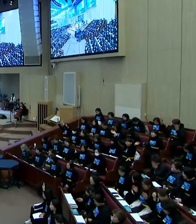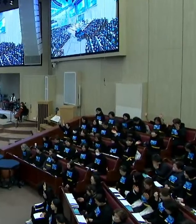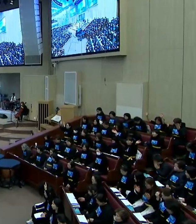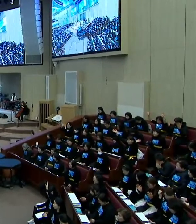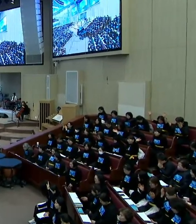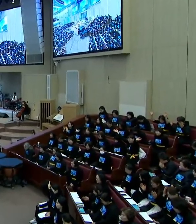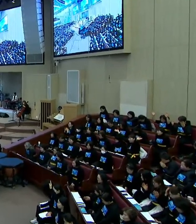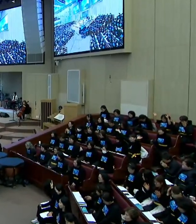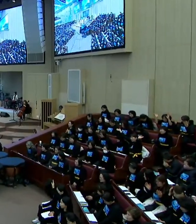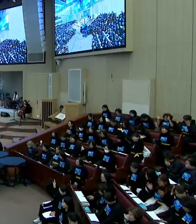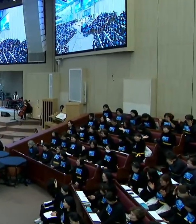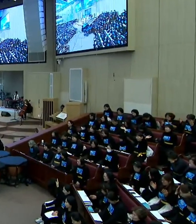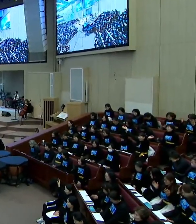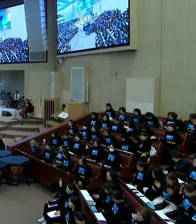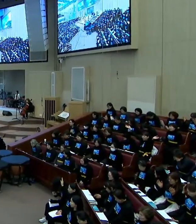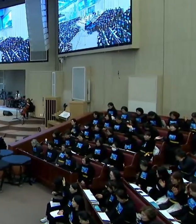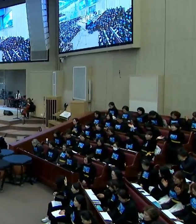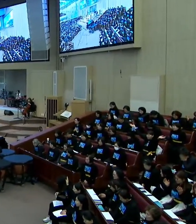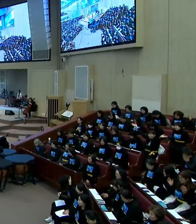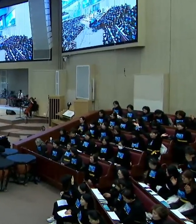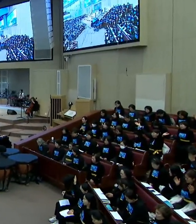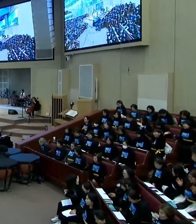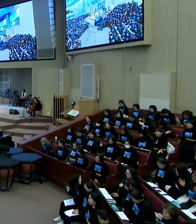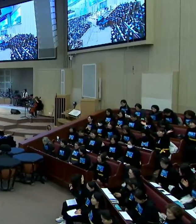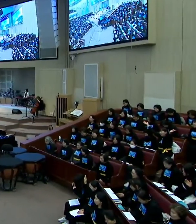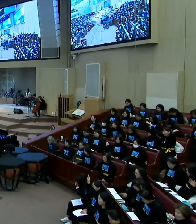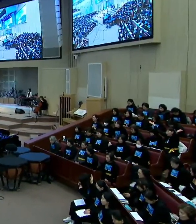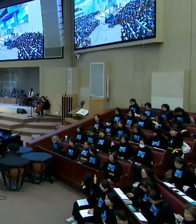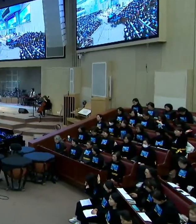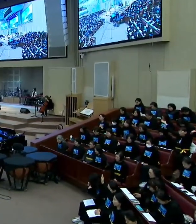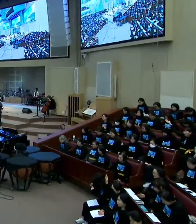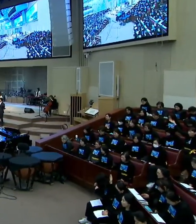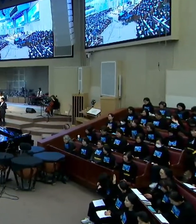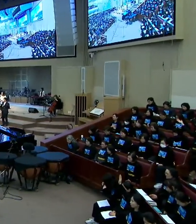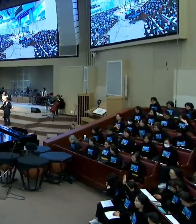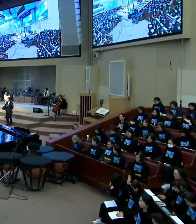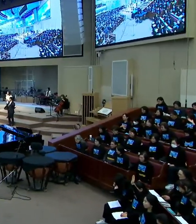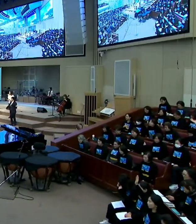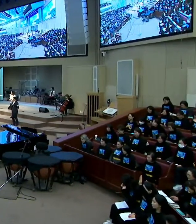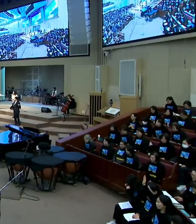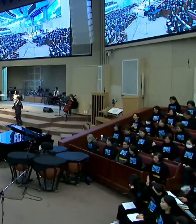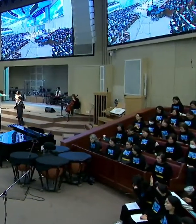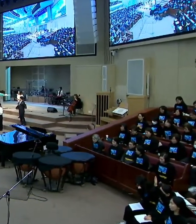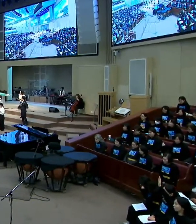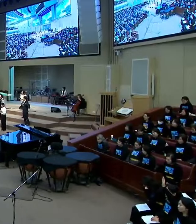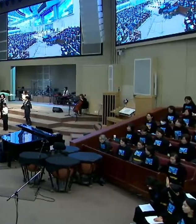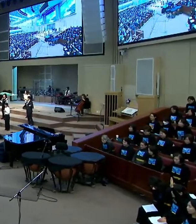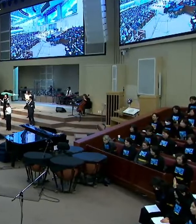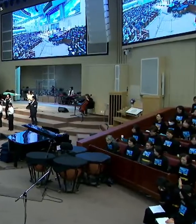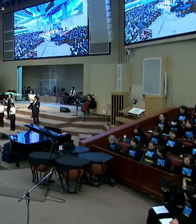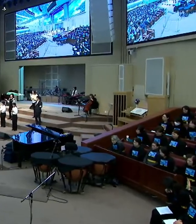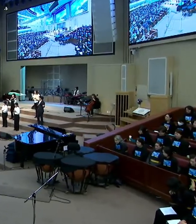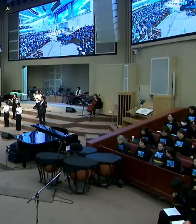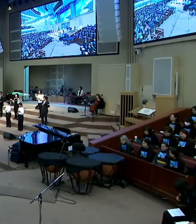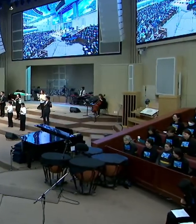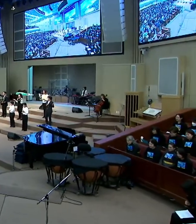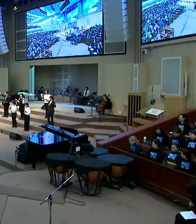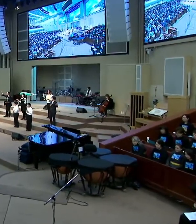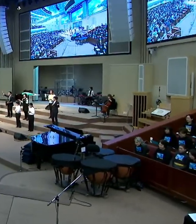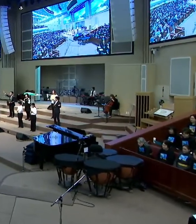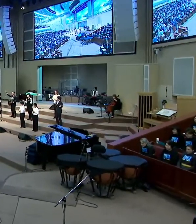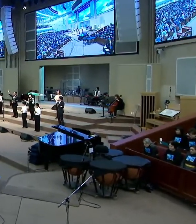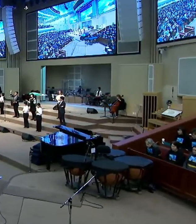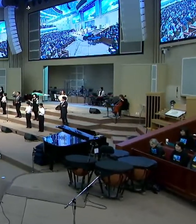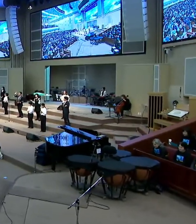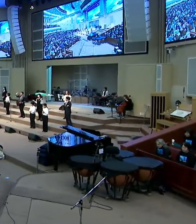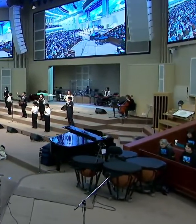전능하신 아버지 하나님, 오늘도 이 새벽에 우리가 주의 말씀을 사모하며 달려가나이다. 하나님, 여기까지 인도하시니